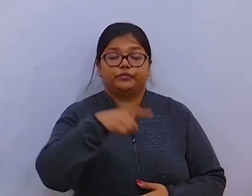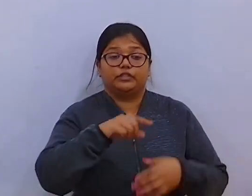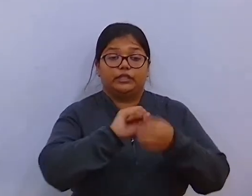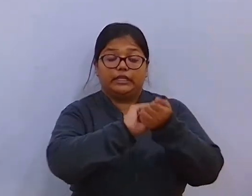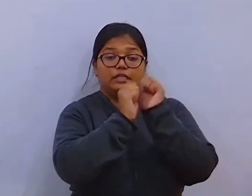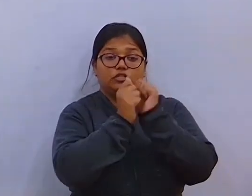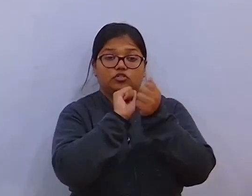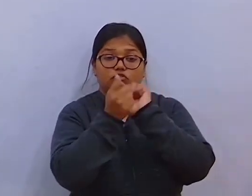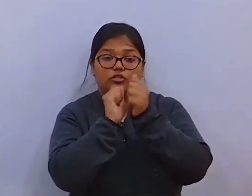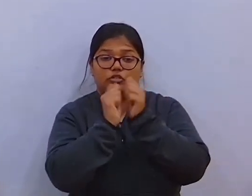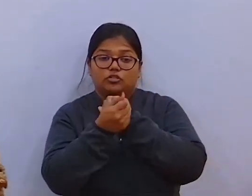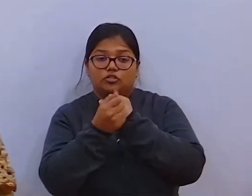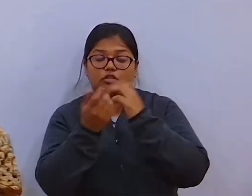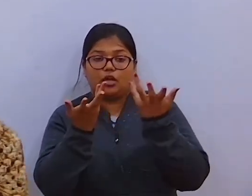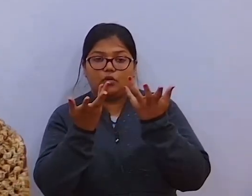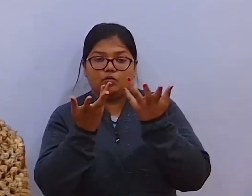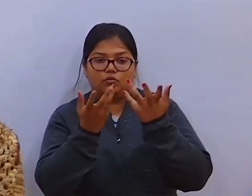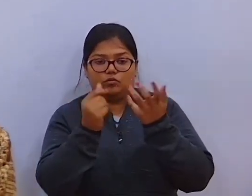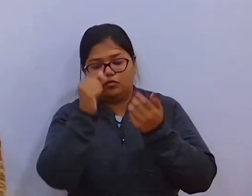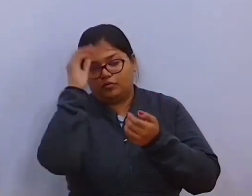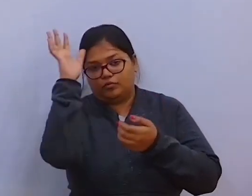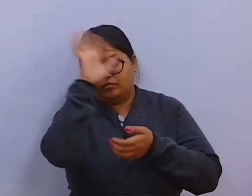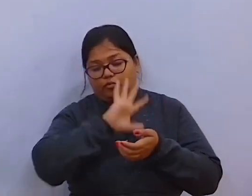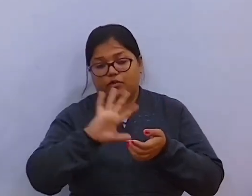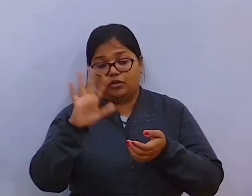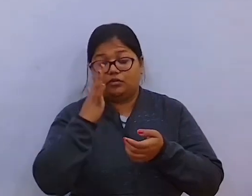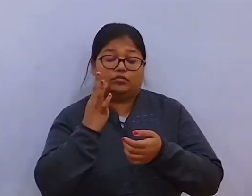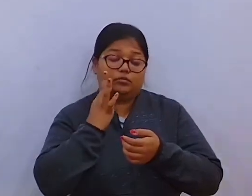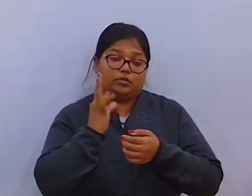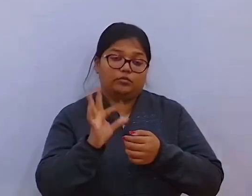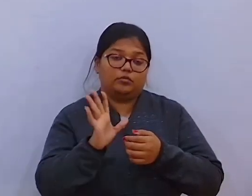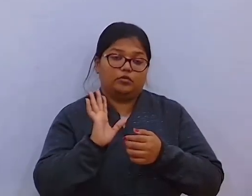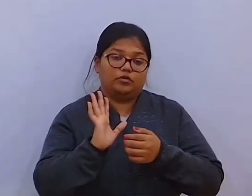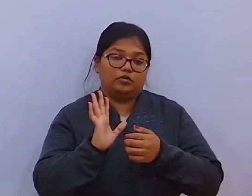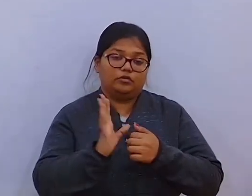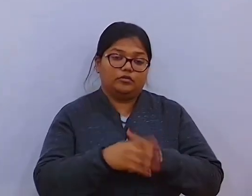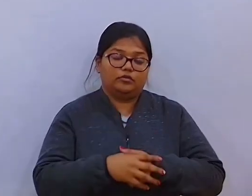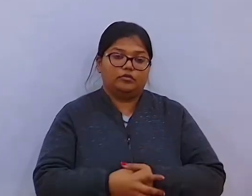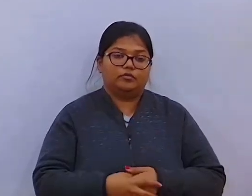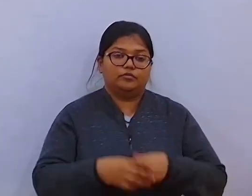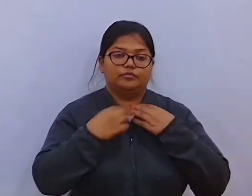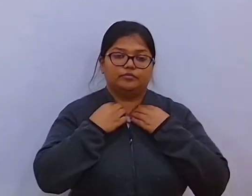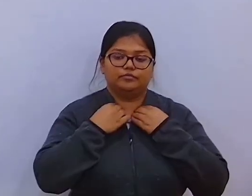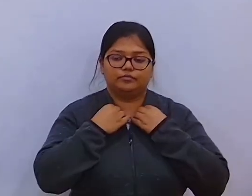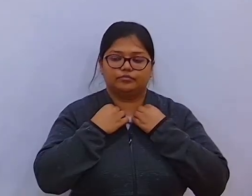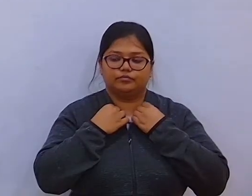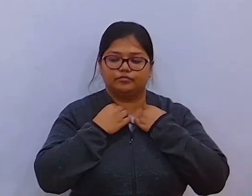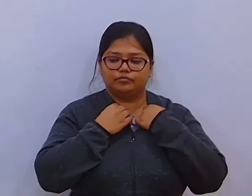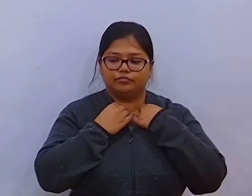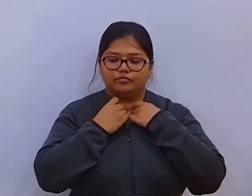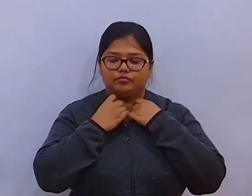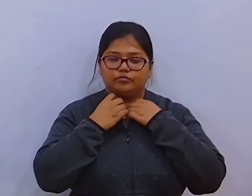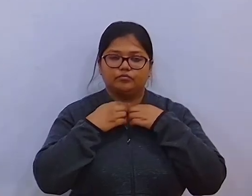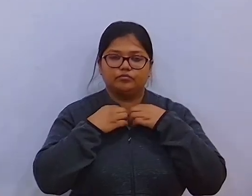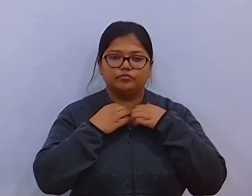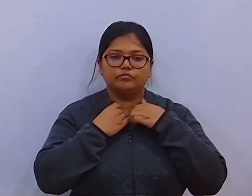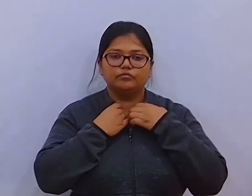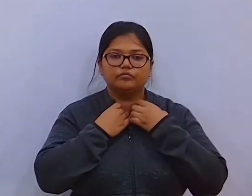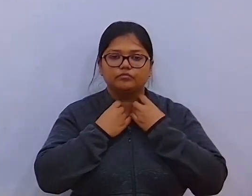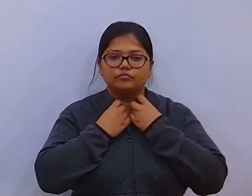है ना, ये जो है भारत के मानसून को प्रभावित करती है। तो उसी के बारे में जो है वो आज हम पढ़ते